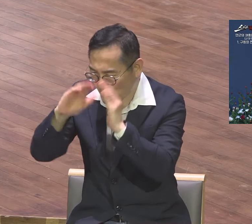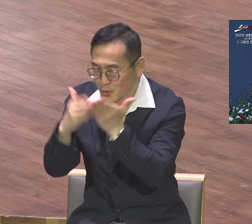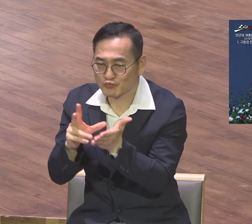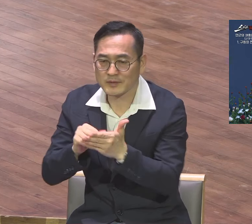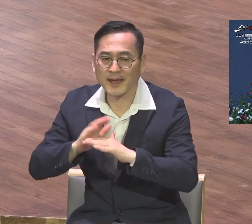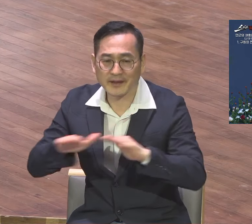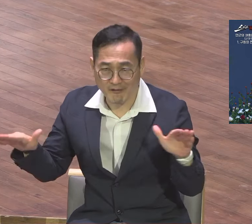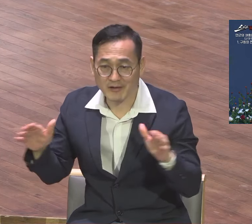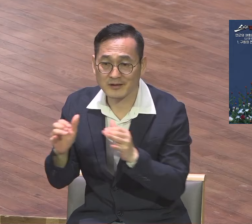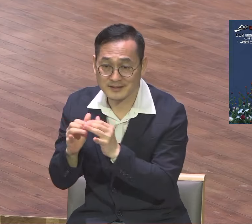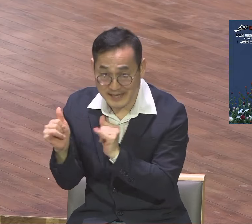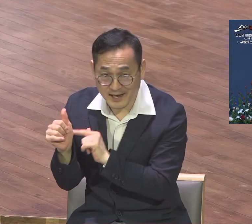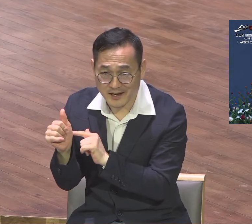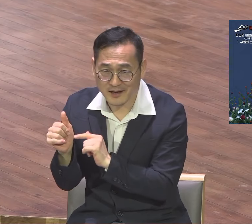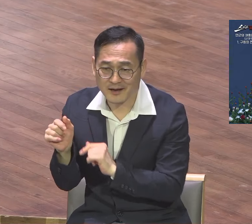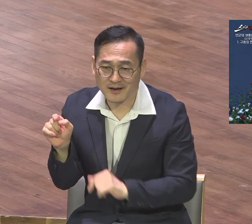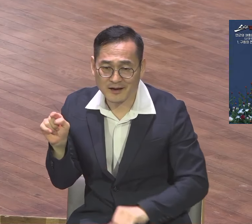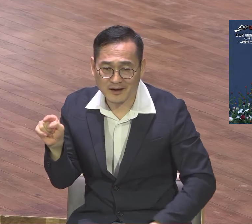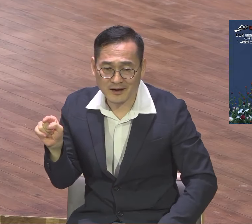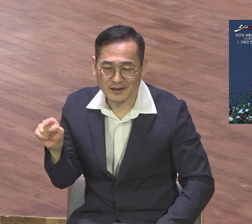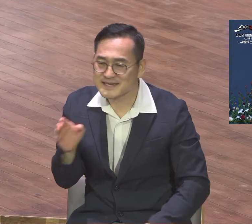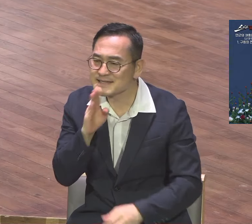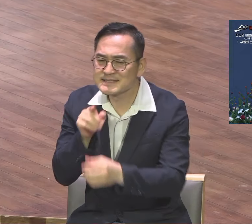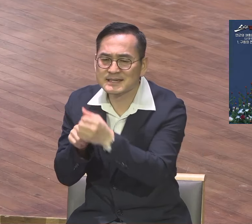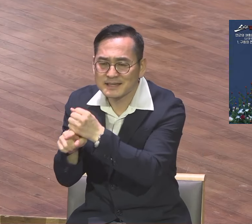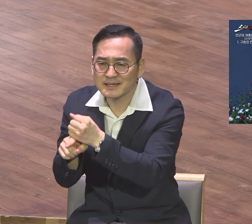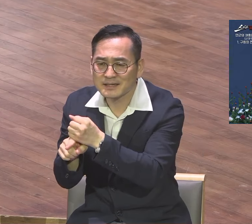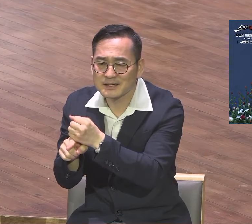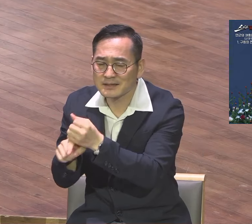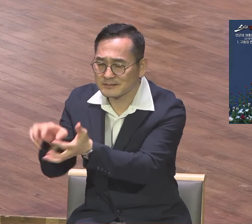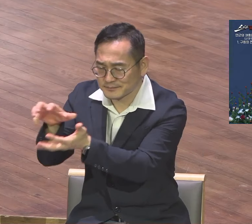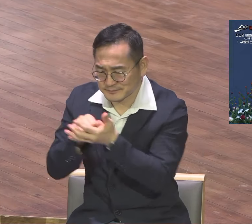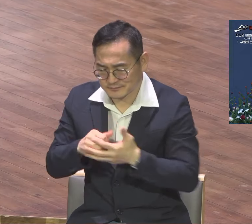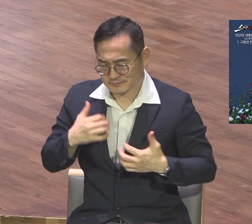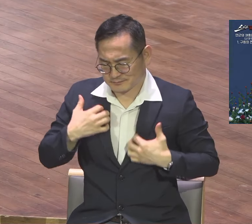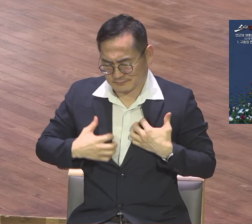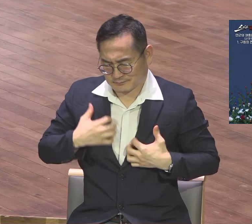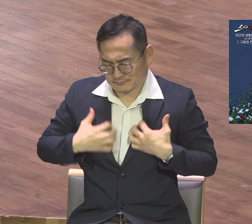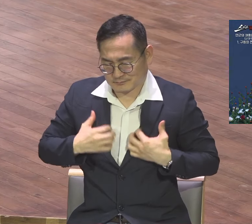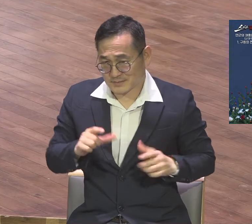문제 해결자 되신다는 참복음의 진리를 얼마나 내가 누리고 사는가.